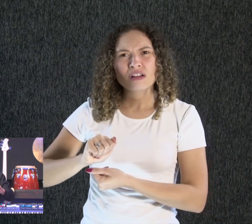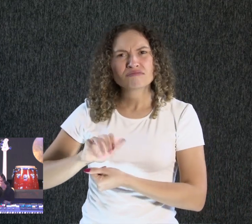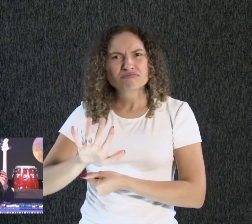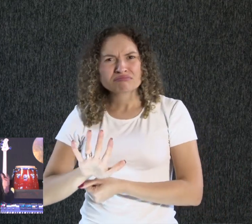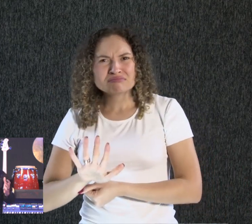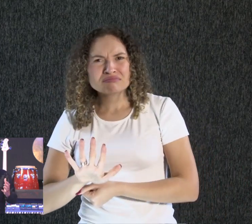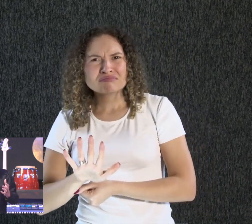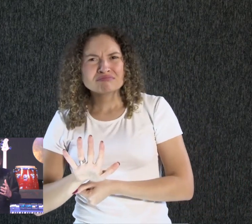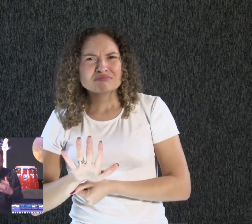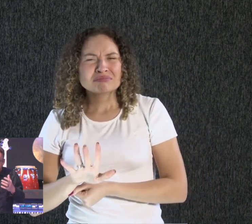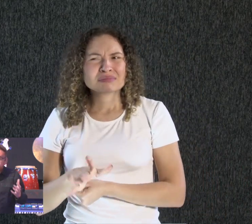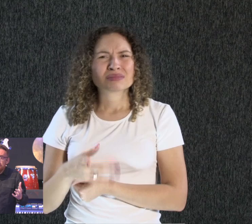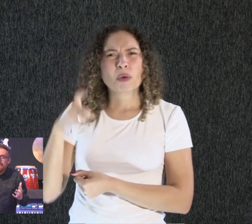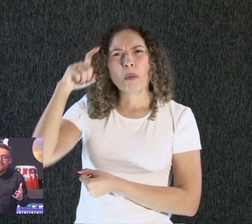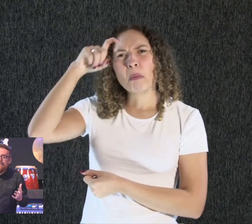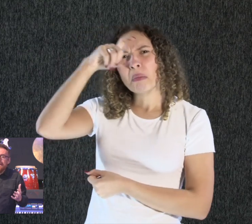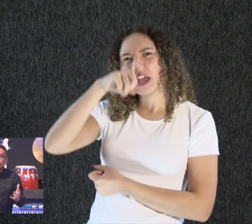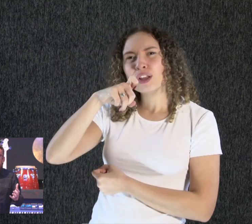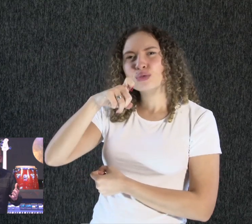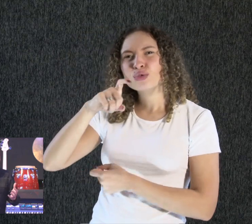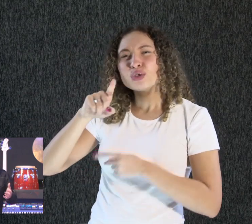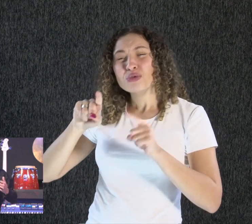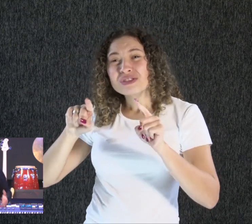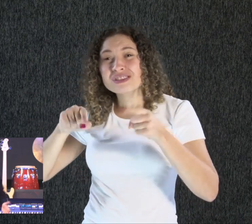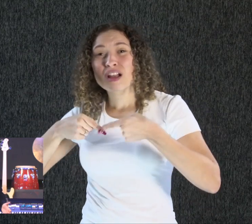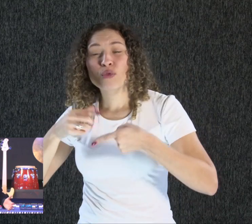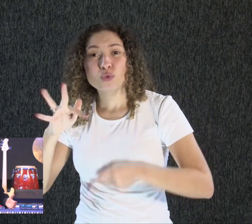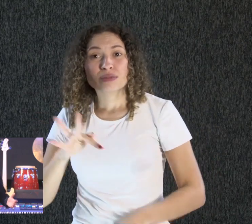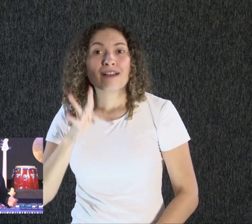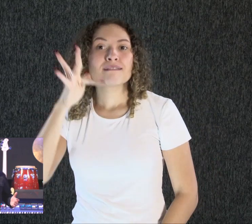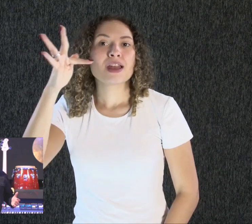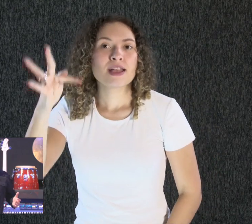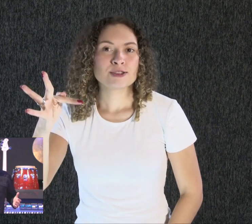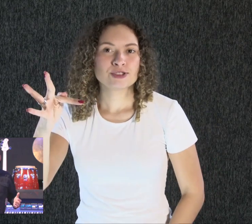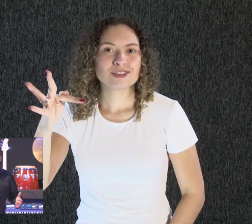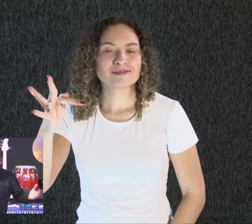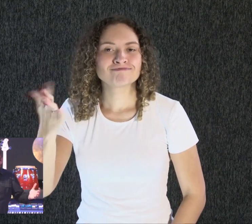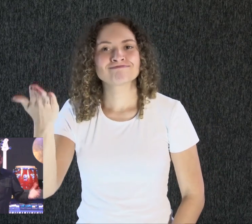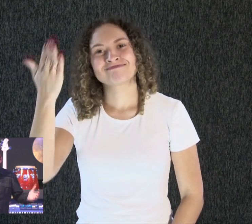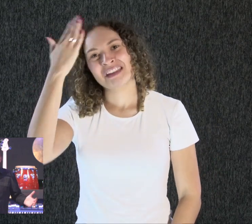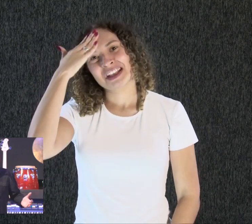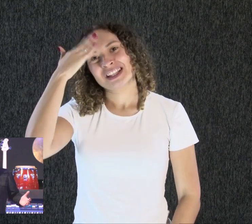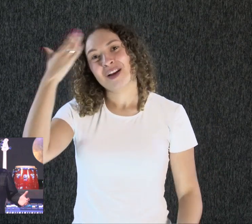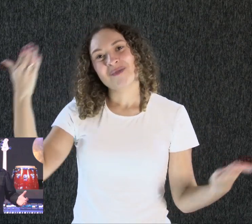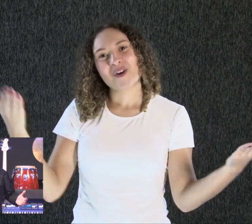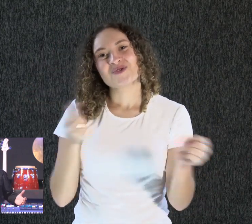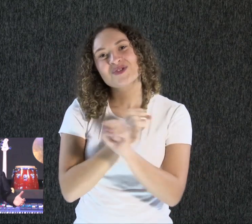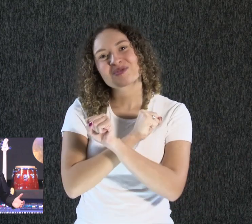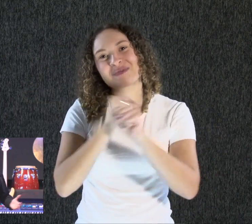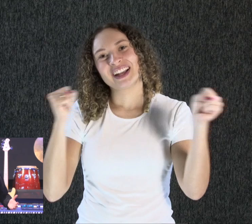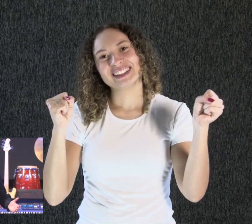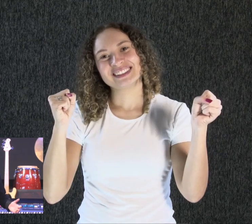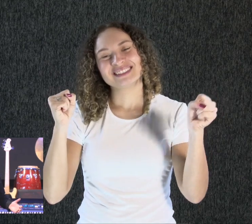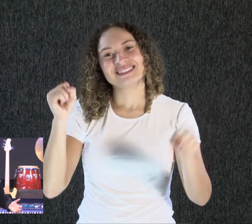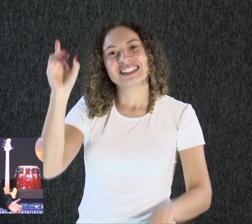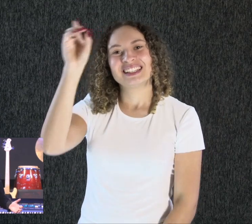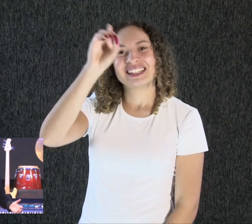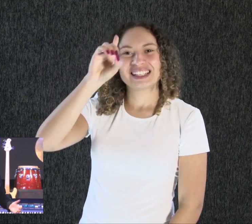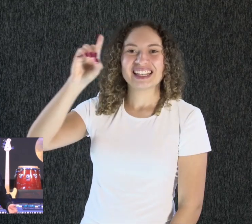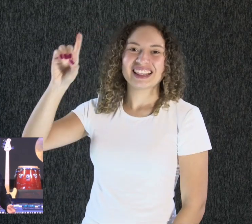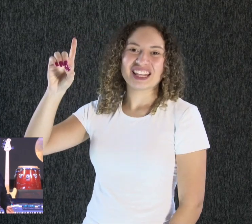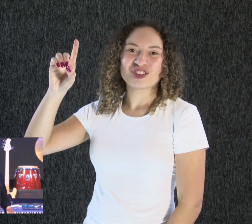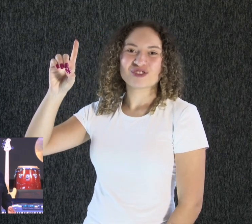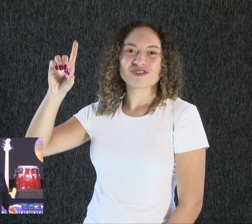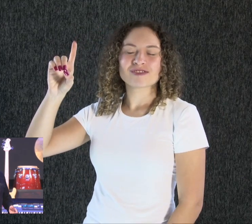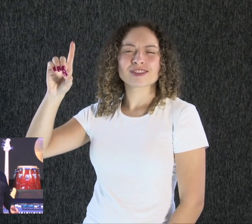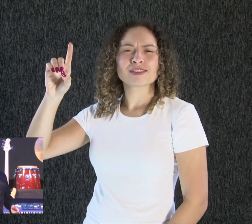Você está com receio dos desafios que virão pela frente? Há uma insegurança? Saiba nesta manhã